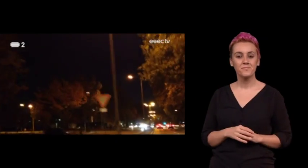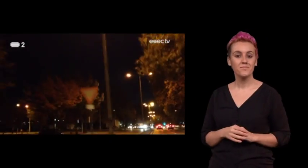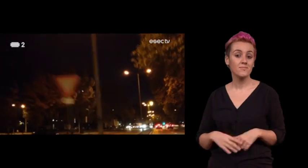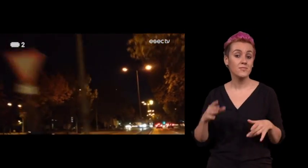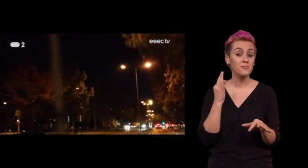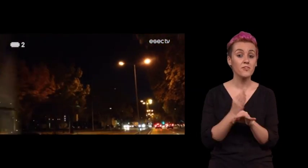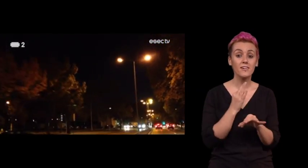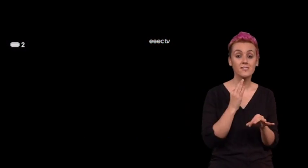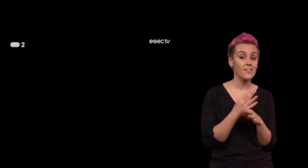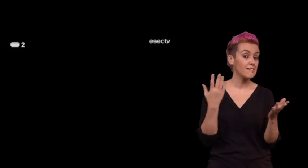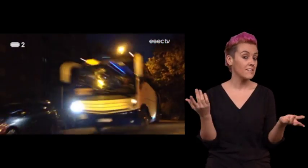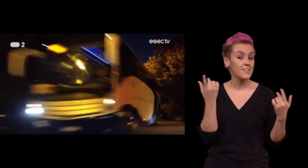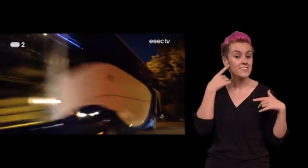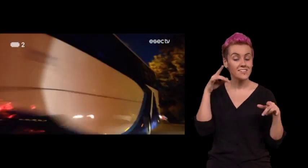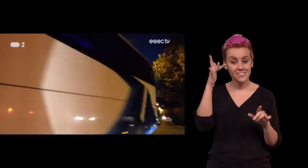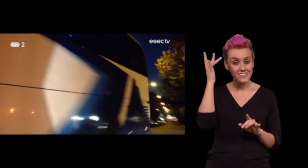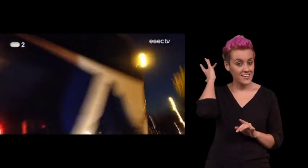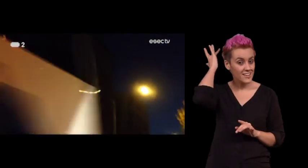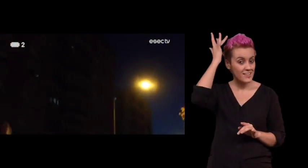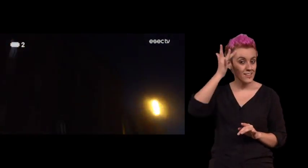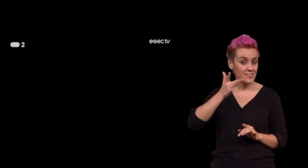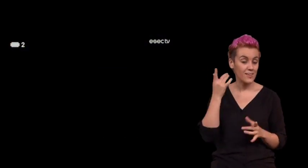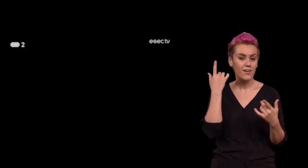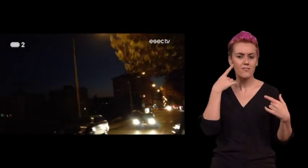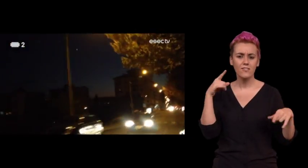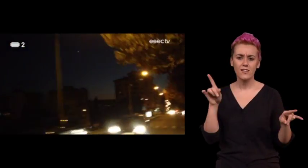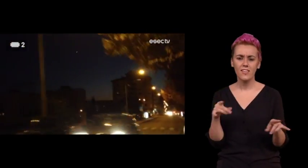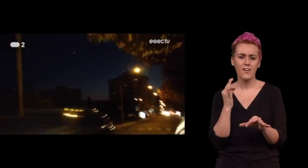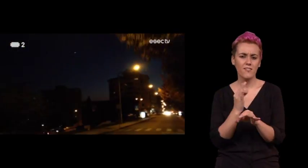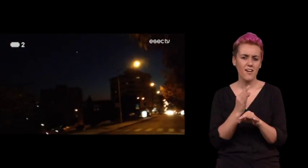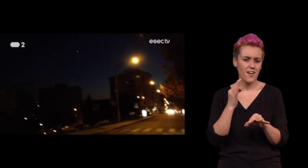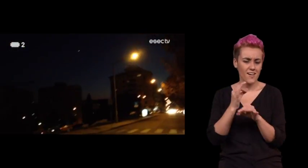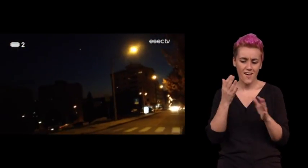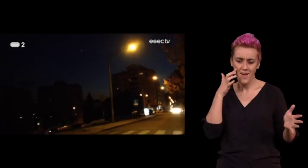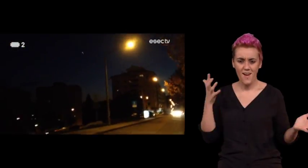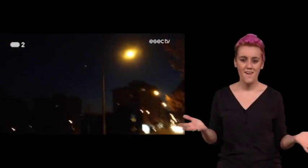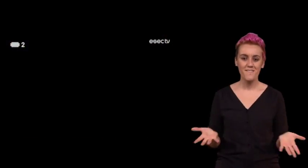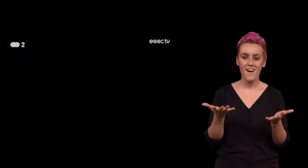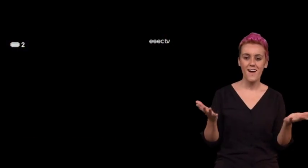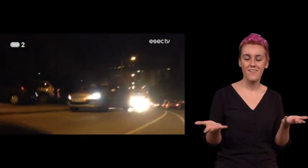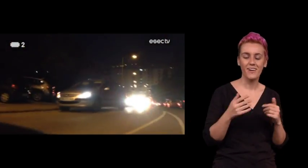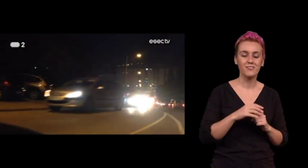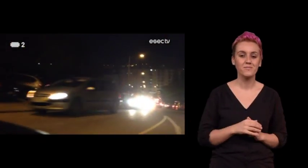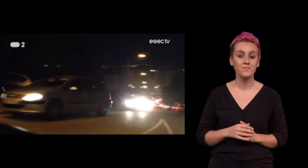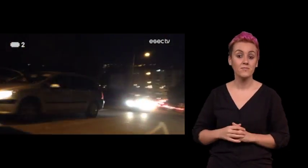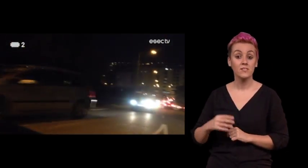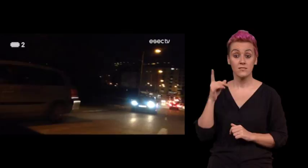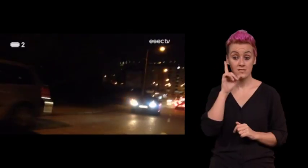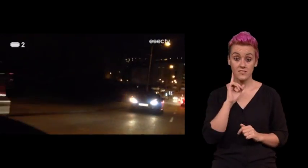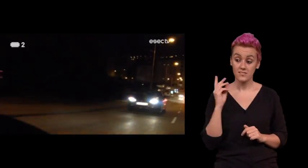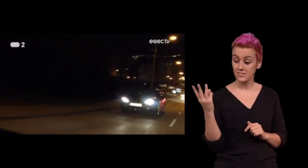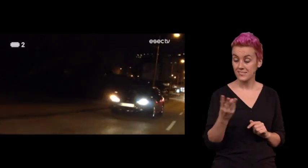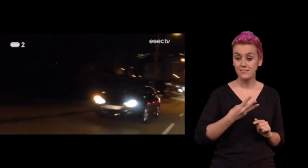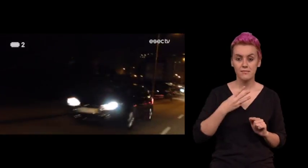na função do Santo André, sarandilha anda, sarandilha és, a